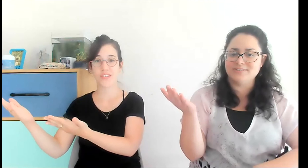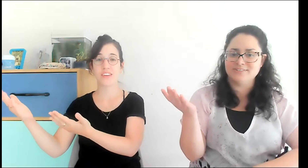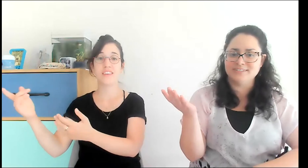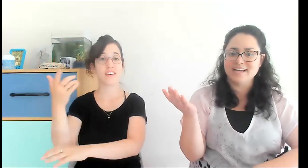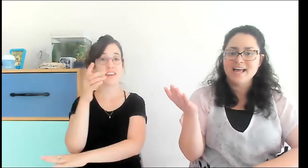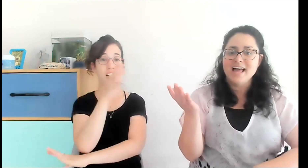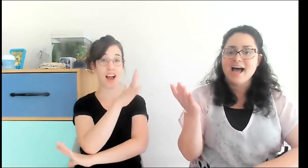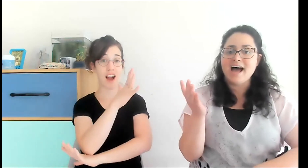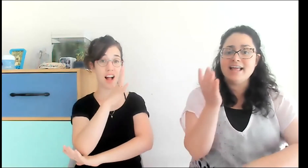והמתוק, על